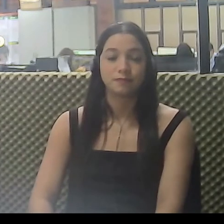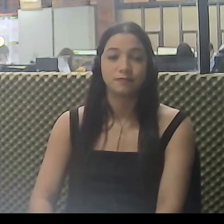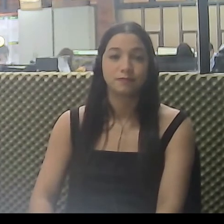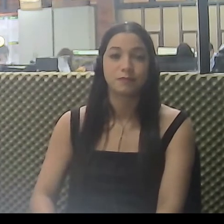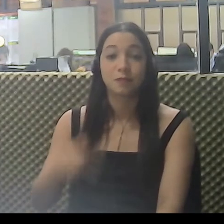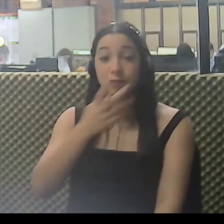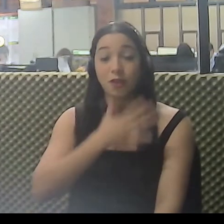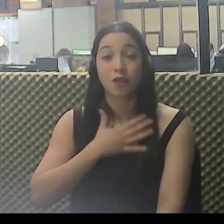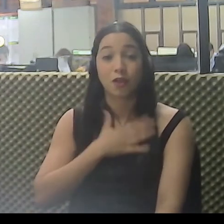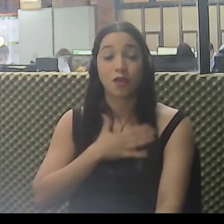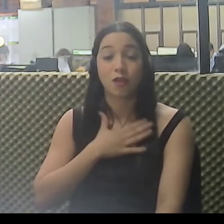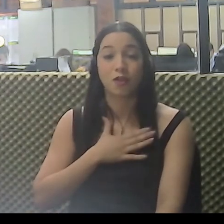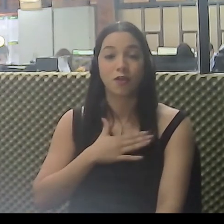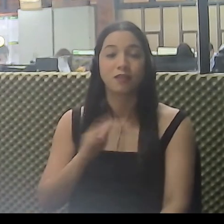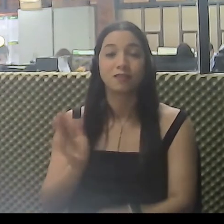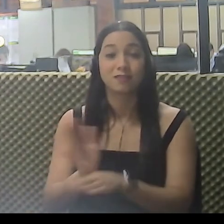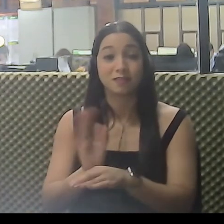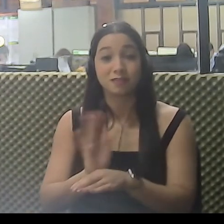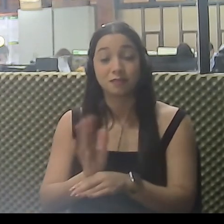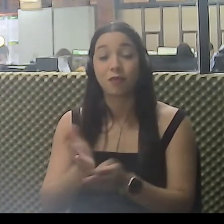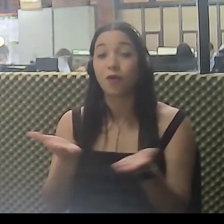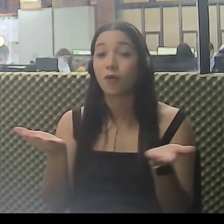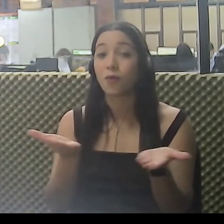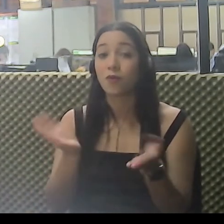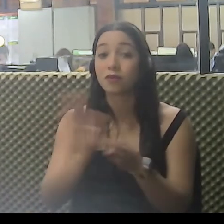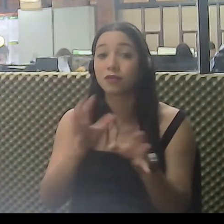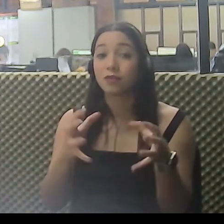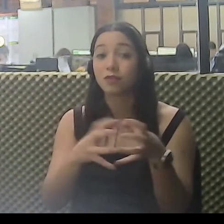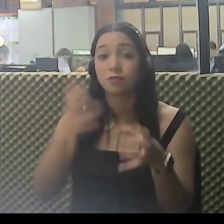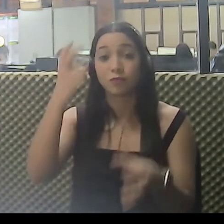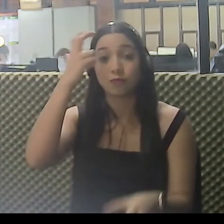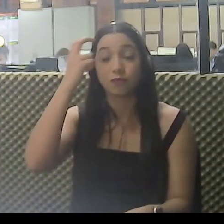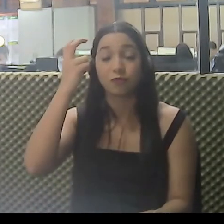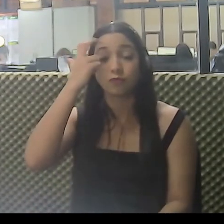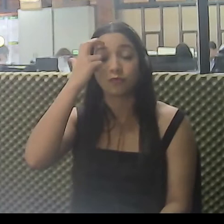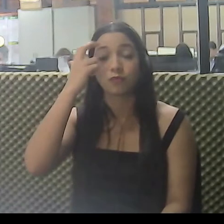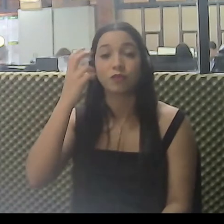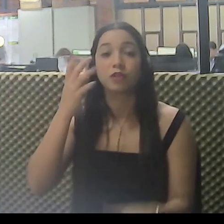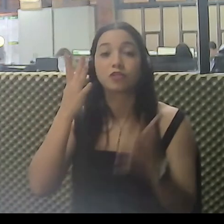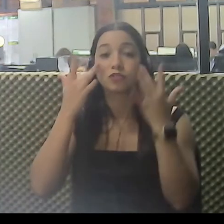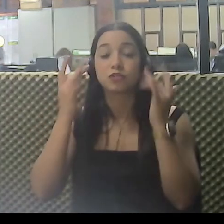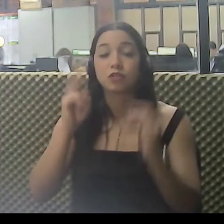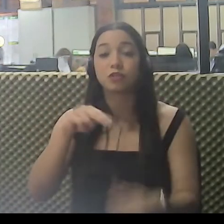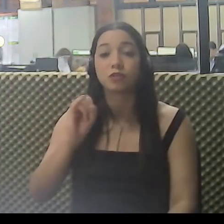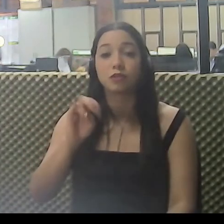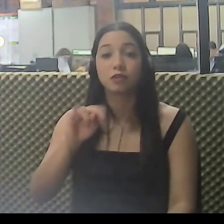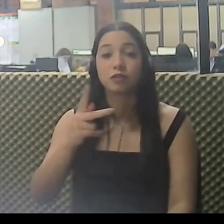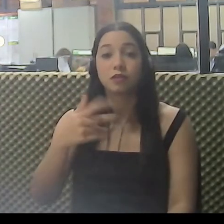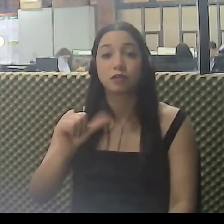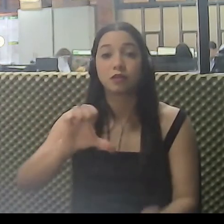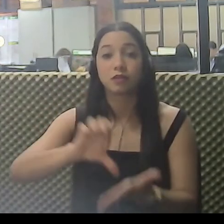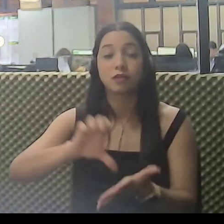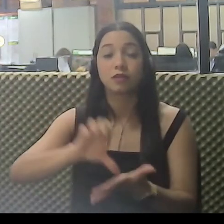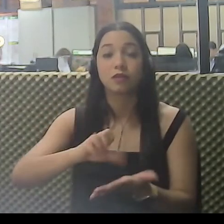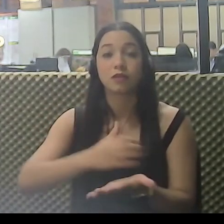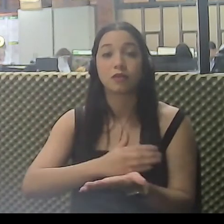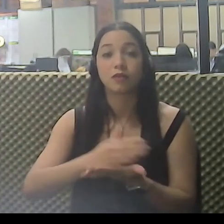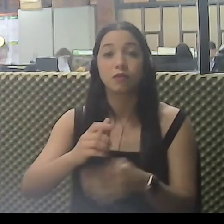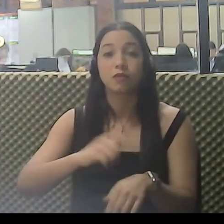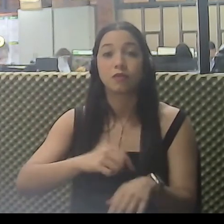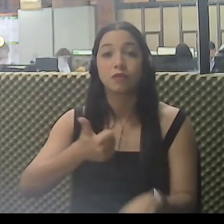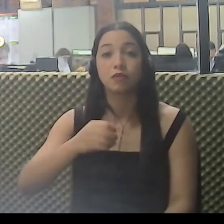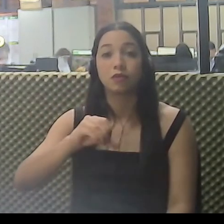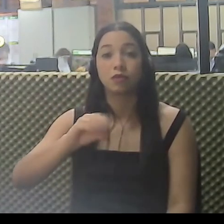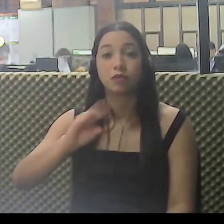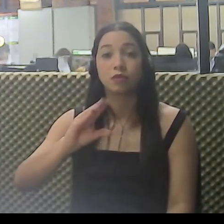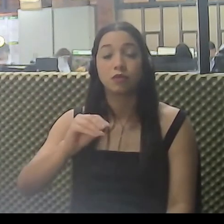os amantes da sétima arte, hoje tem Cine Clube Cultura no Teatro Nininha Rocha, no Centro Municipal de Cultura, a partir das 7 da